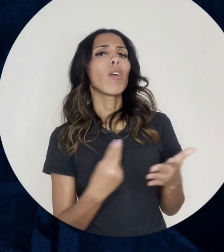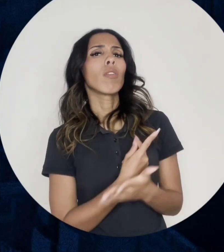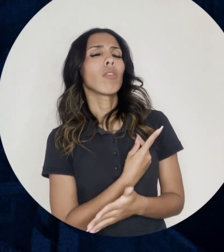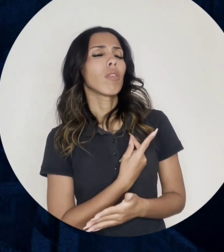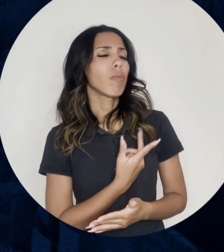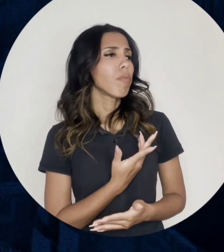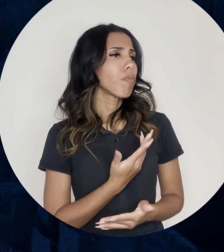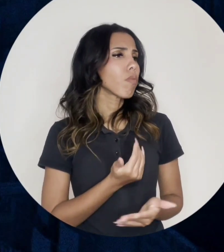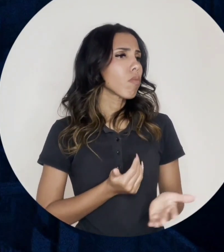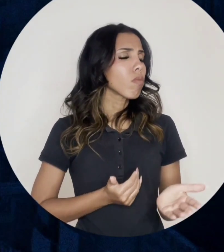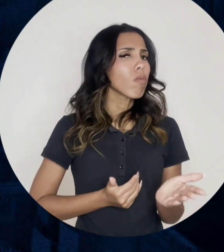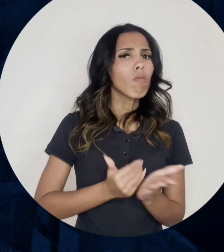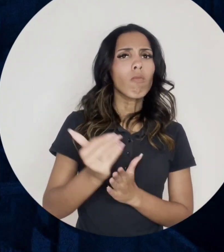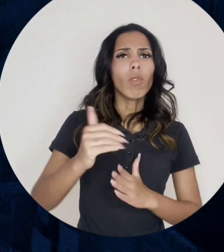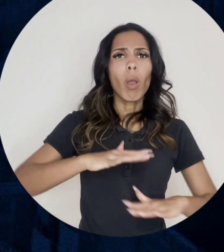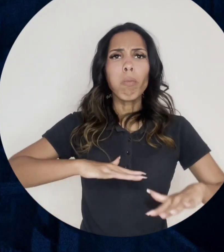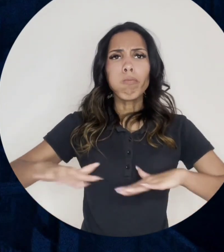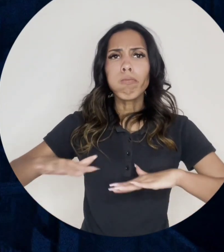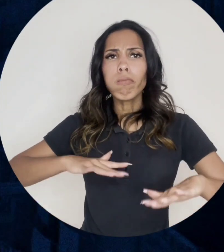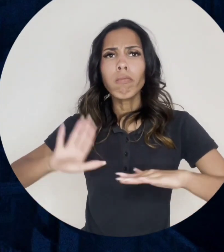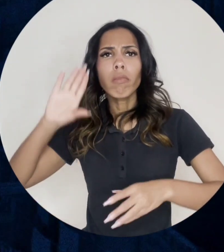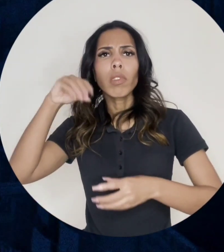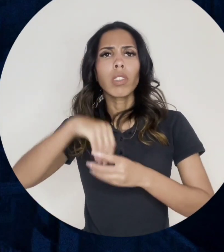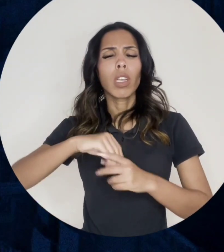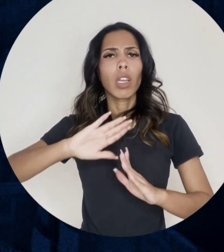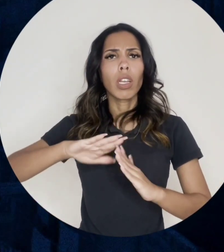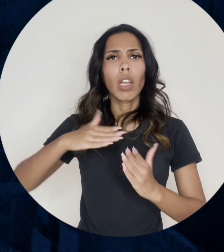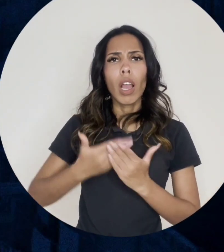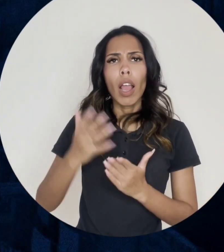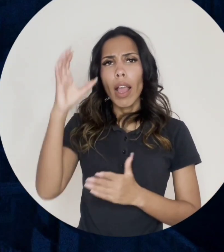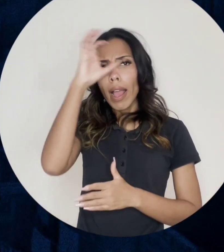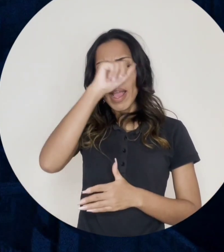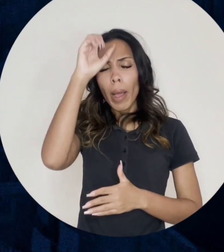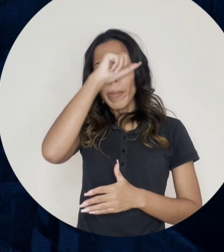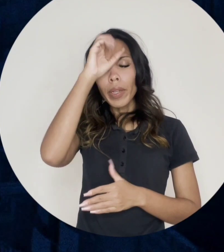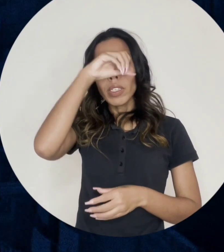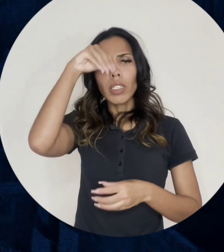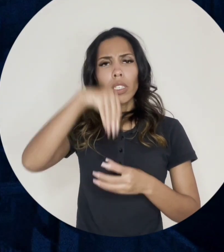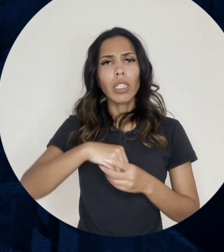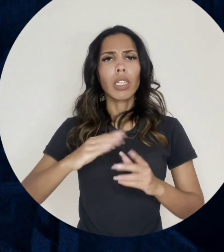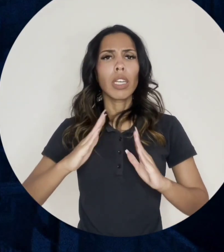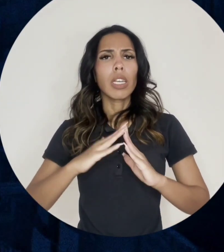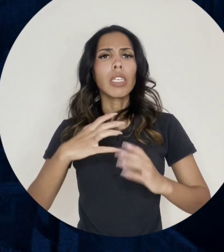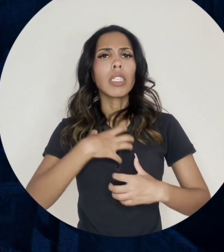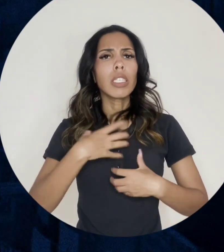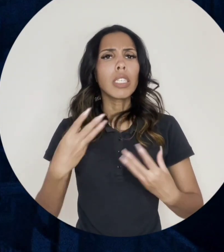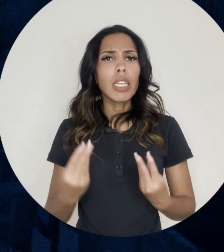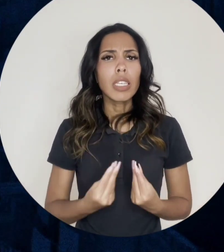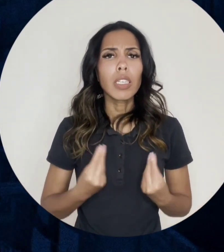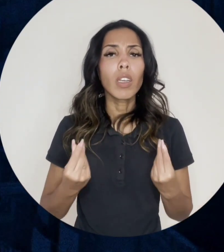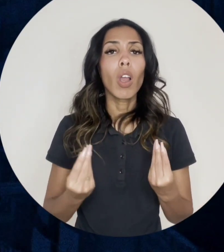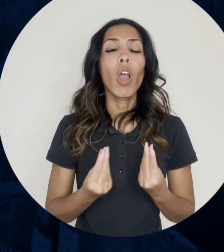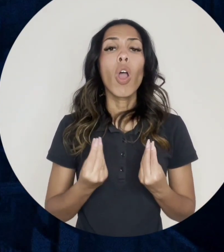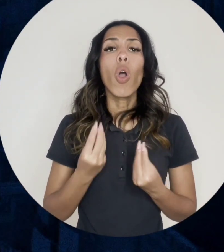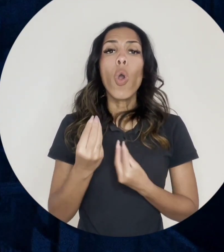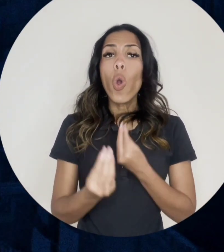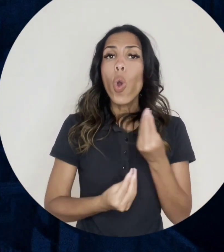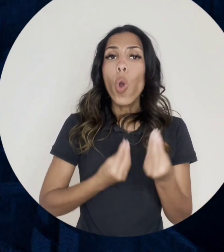você começa lá essa mobilização escolar, o aprendizado em casa, a sensibilização em casa, isso, né? E como é que